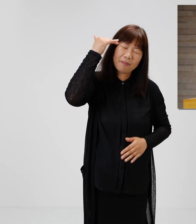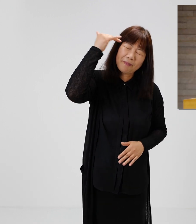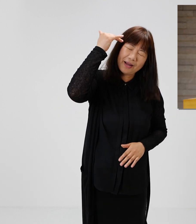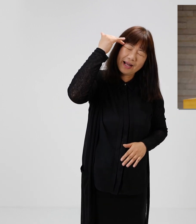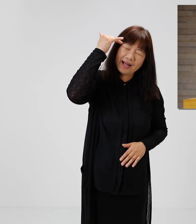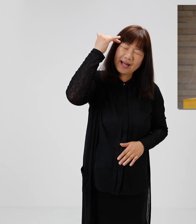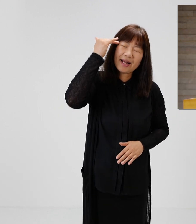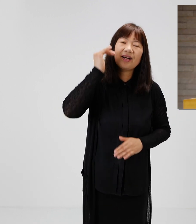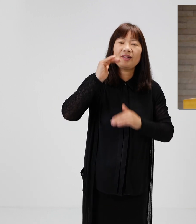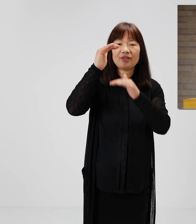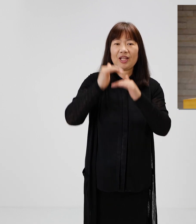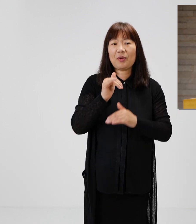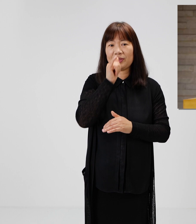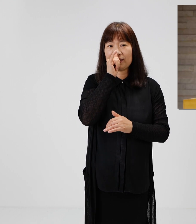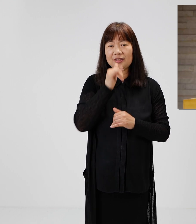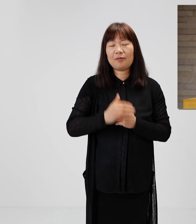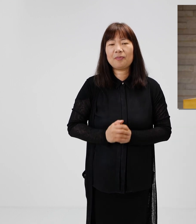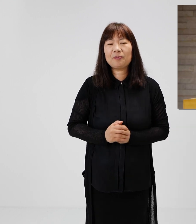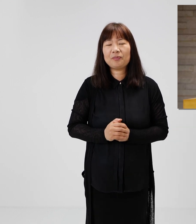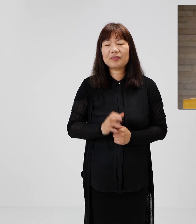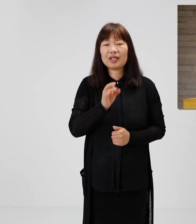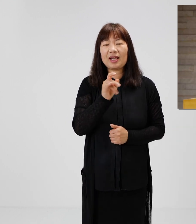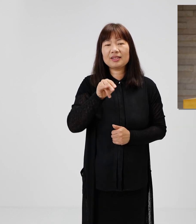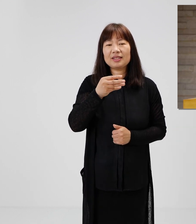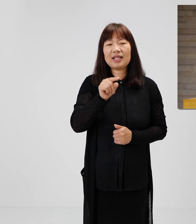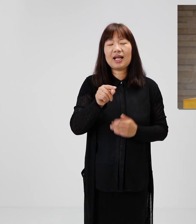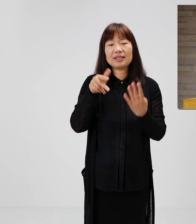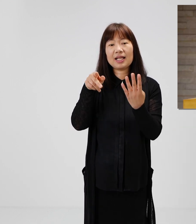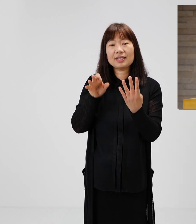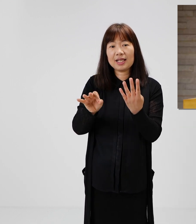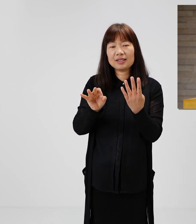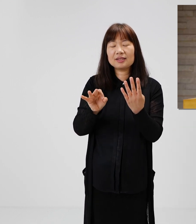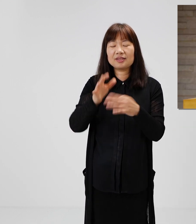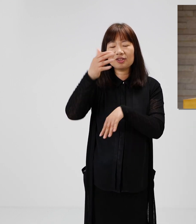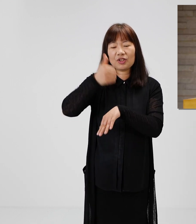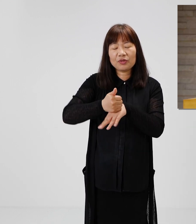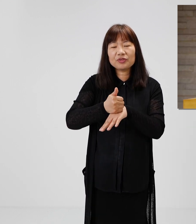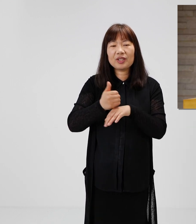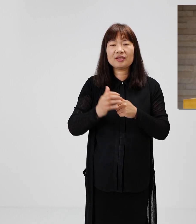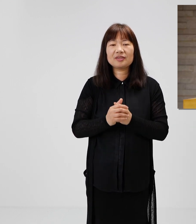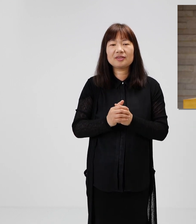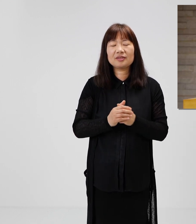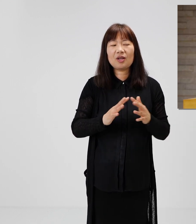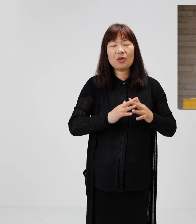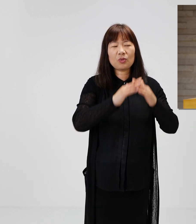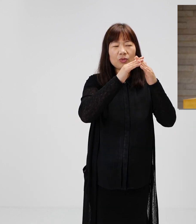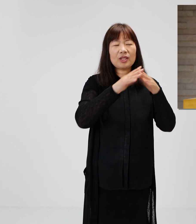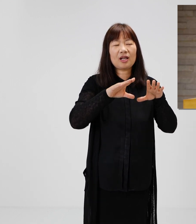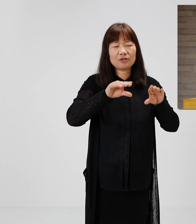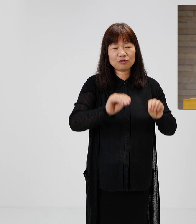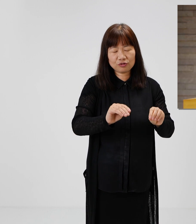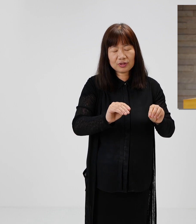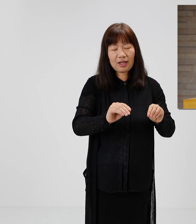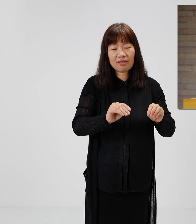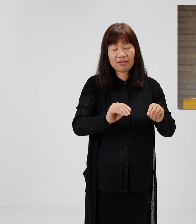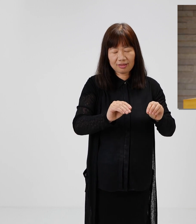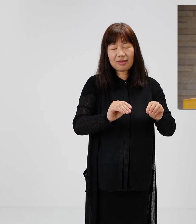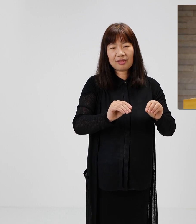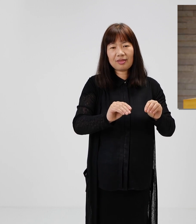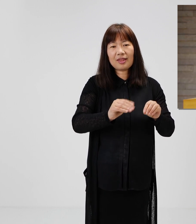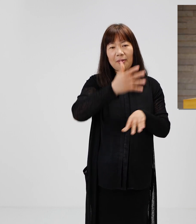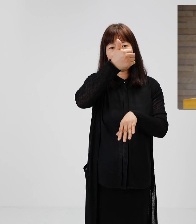결국 에스라서 4장은 공사가 중단되는 걸로 슬픈 문장으로